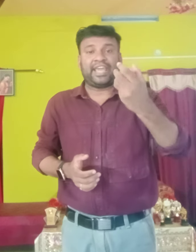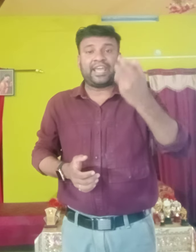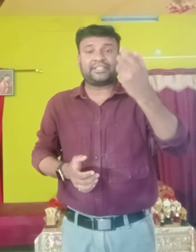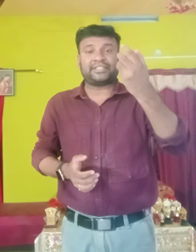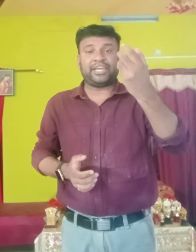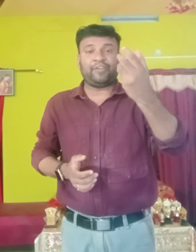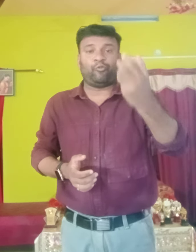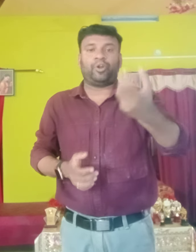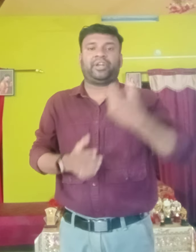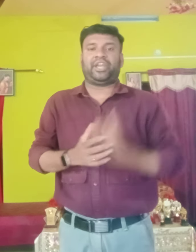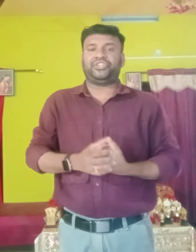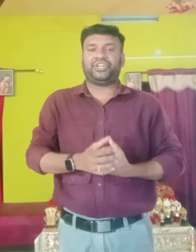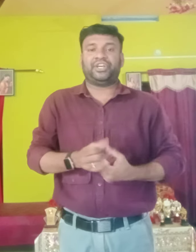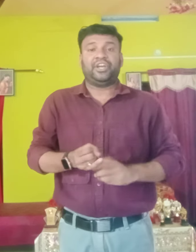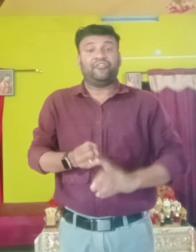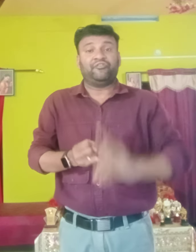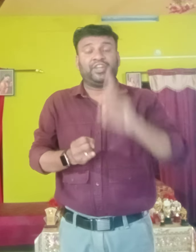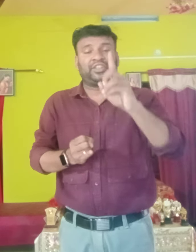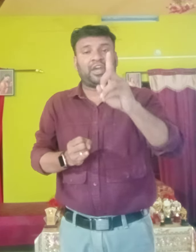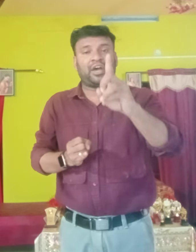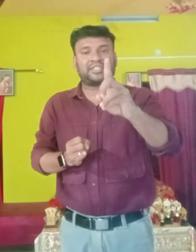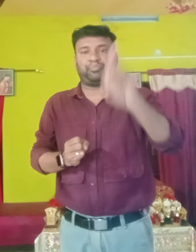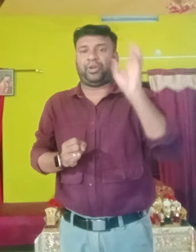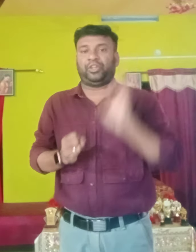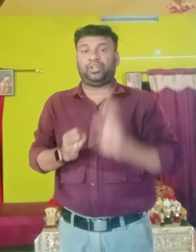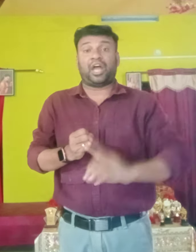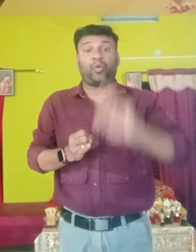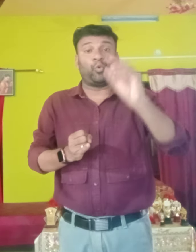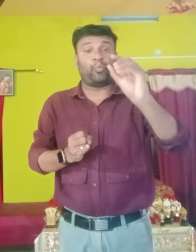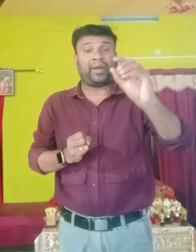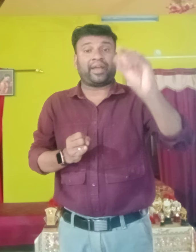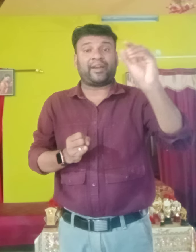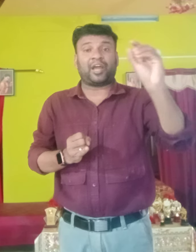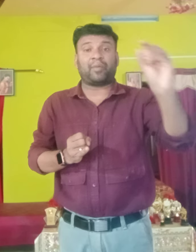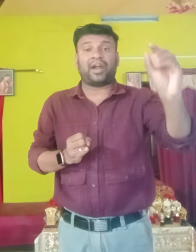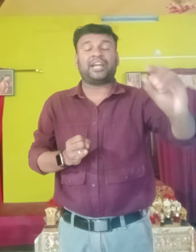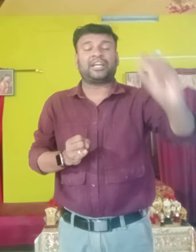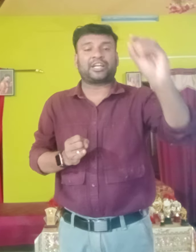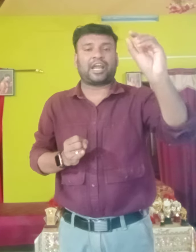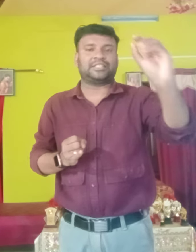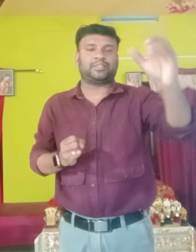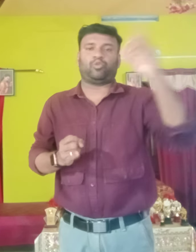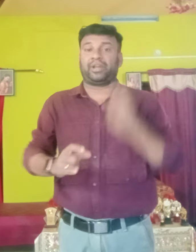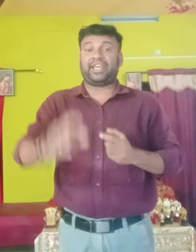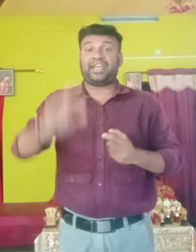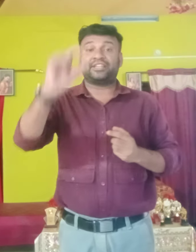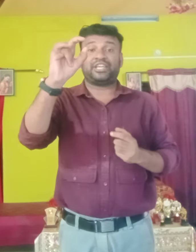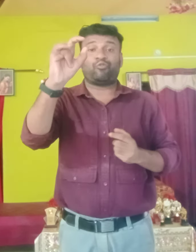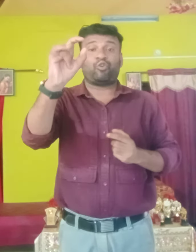AC വോൾട്ടേജ് വ്യത്യാസപ്പെടുത്തുന്ന ഉപകരണമാണ് ട്രാൻസ്ഫോർമർ. AC